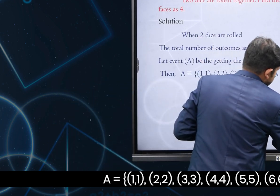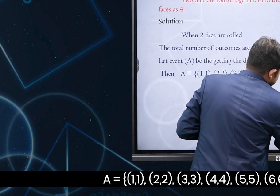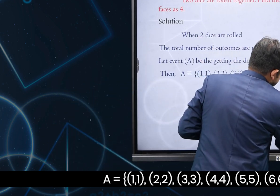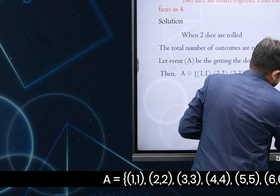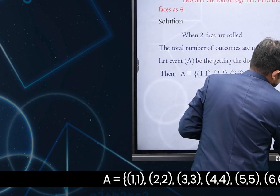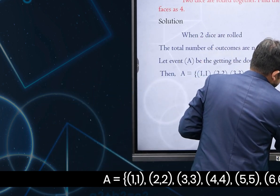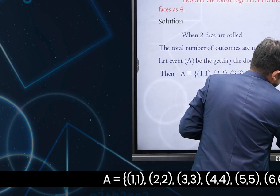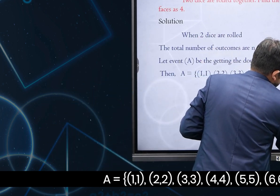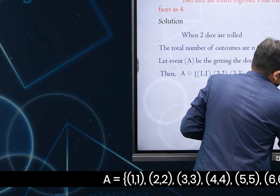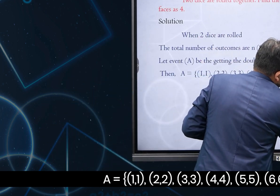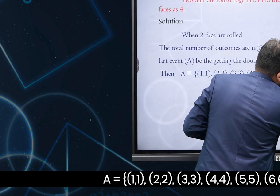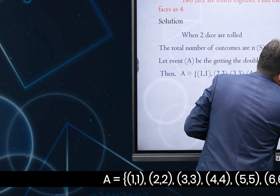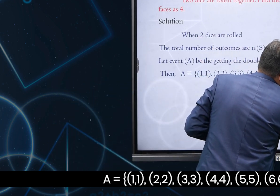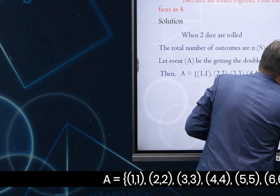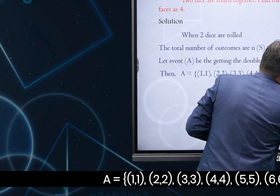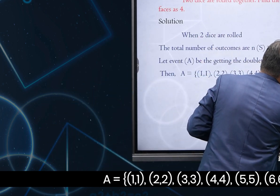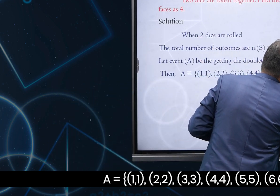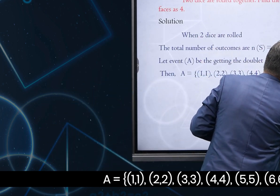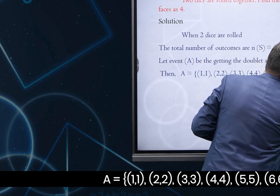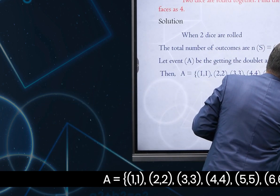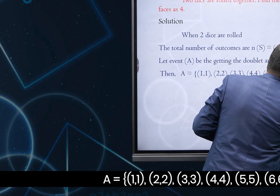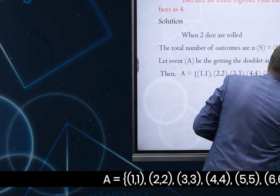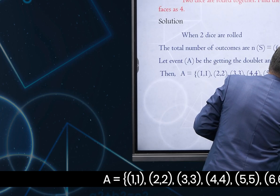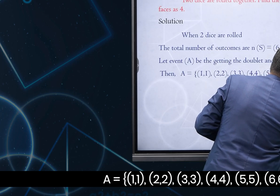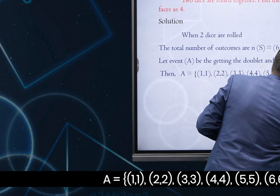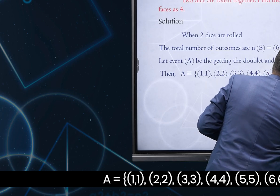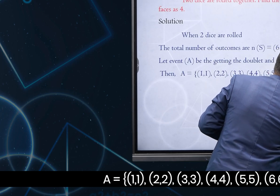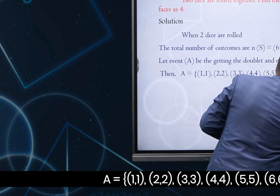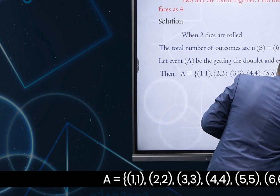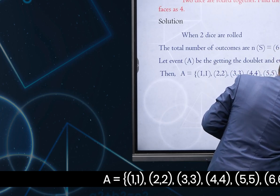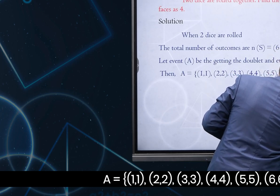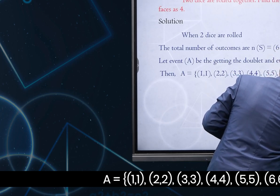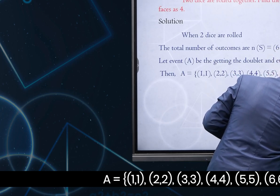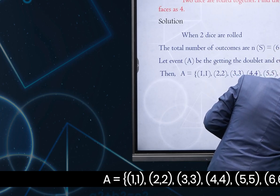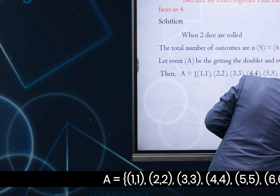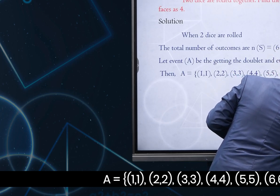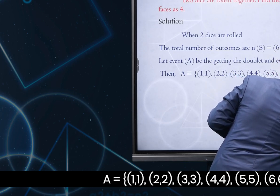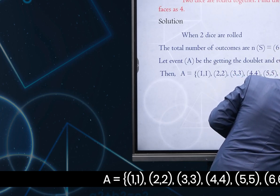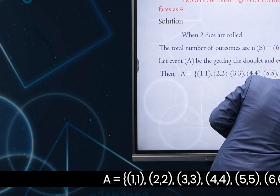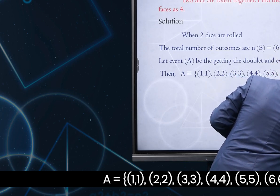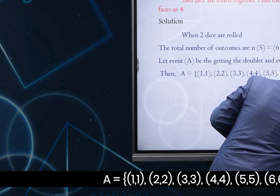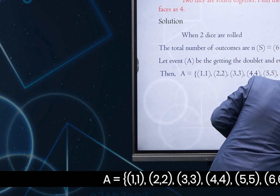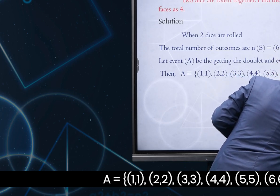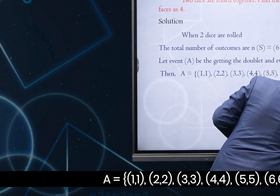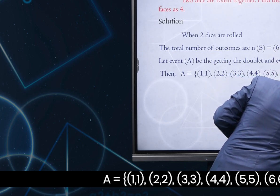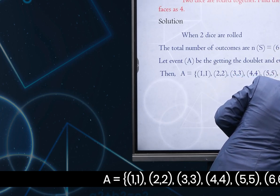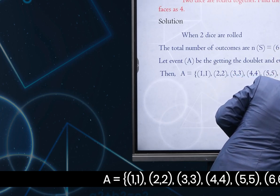2 மற்றும் 2 அடைப்புக்குறி 3 மற்றும் 3 அடைப்புக்குறி 4 மற்றும் 4 அடைப்புக்குறி